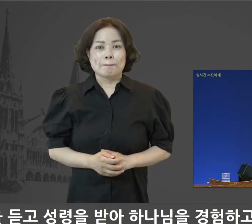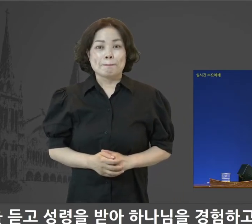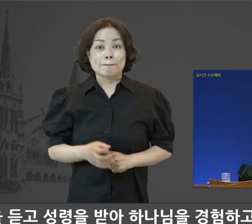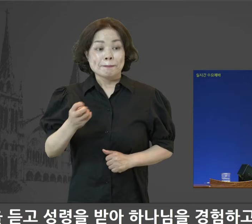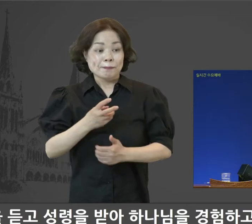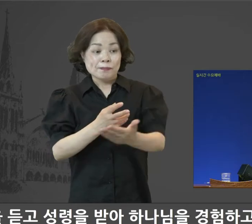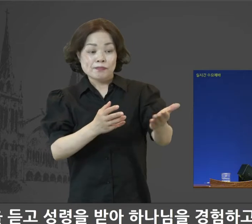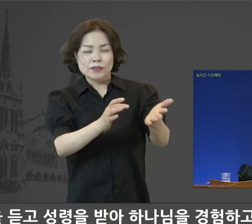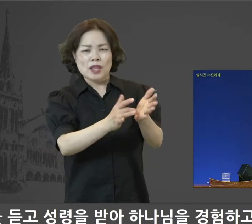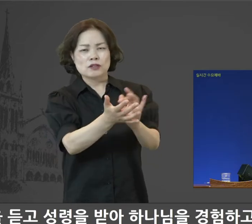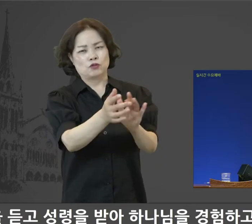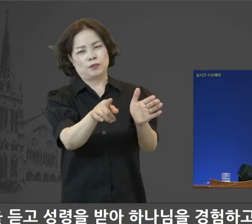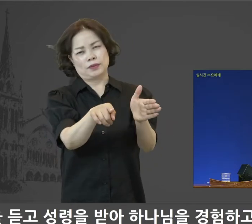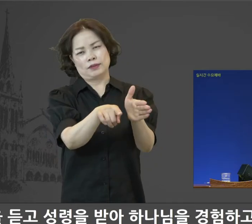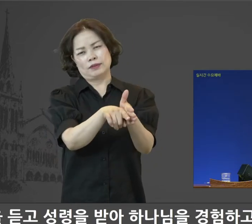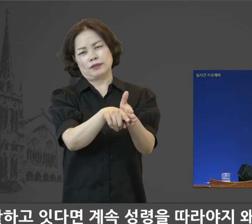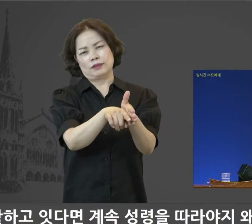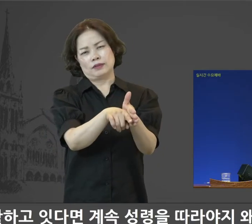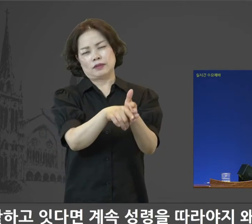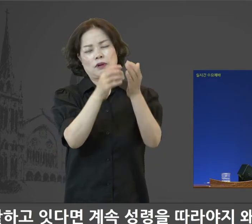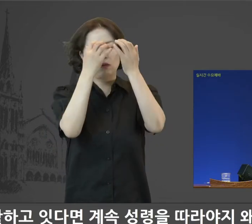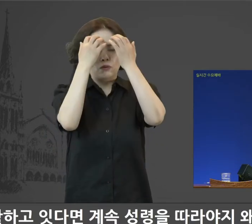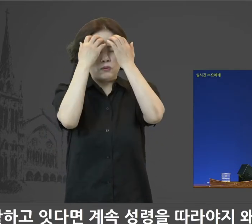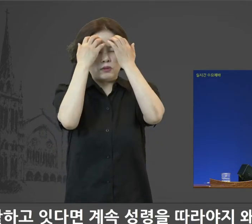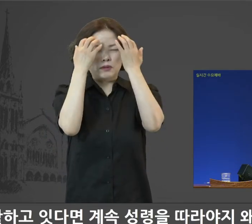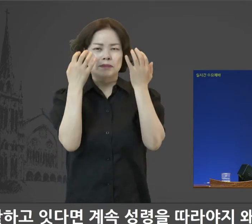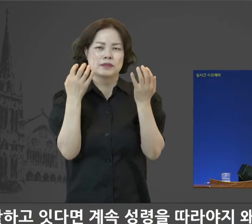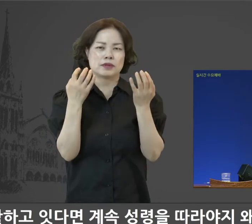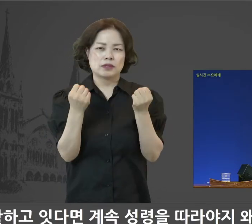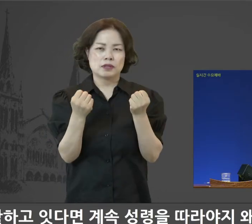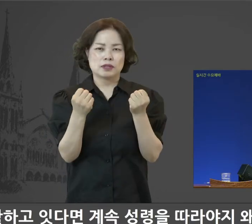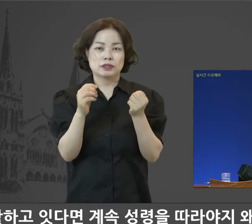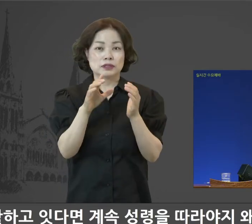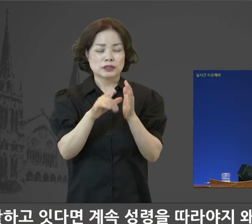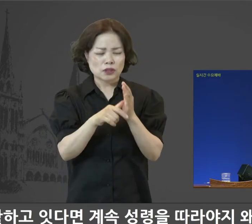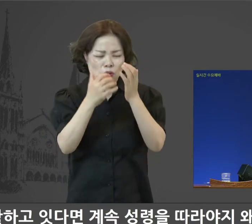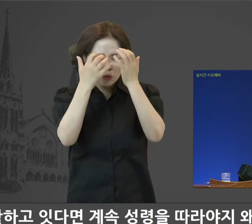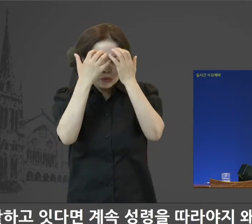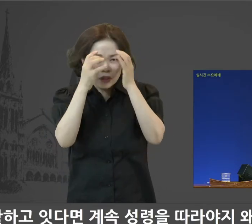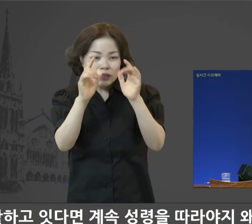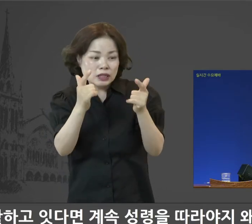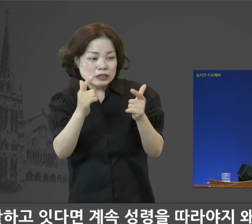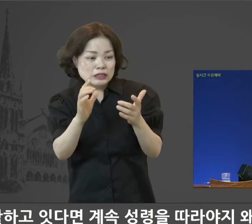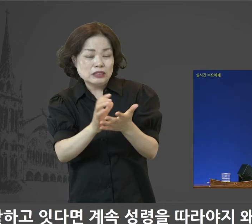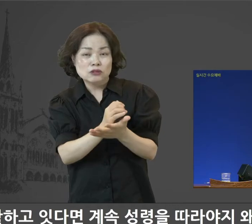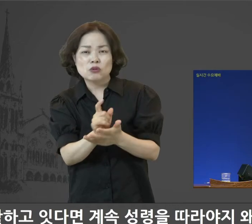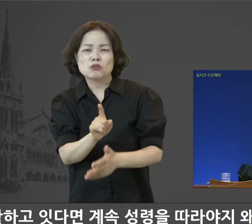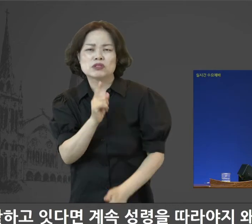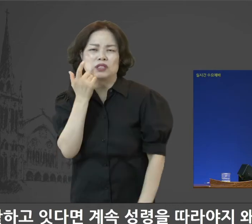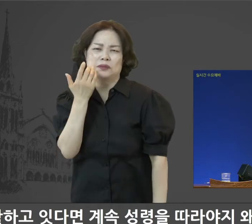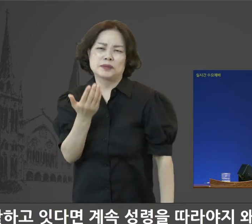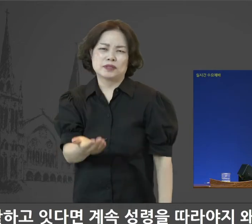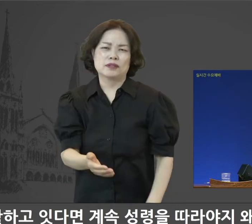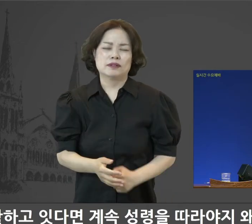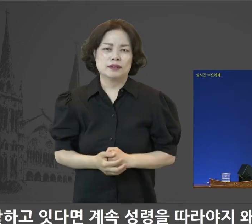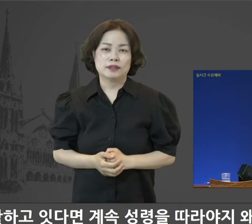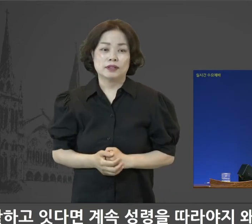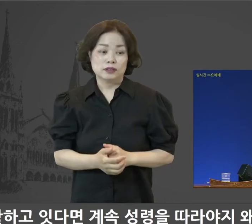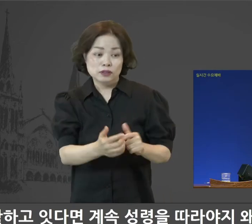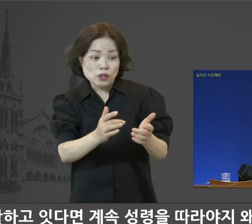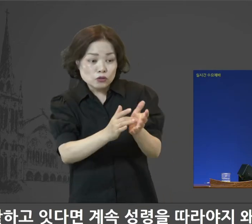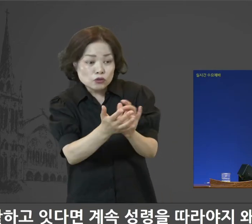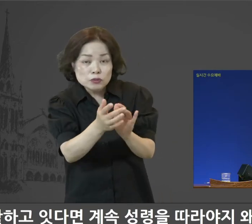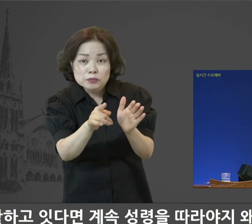또한 그들이 예수님을 믿으면서 고난도 많았겠죠. 1세기 당시에 고난당하지 않는 그리스도인들이 어디 있습니까? 그들이